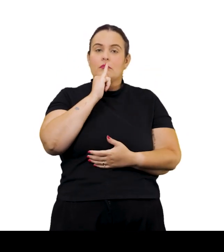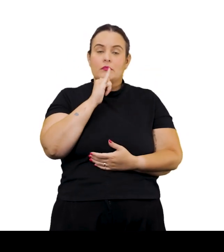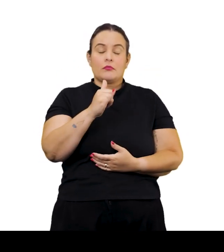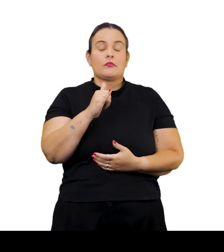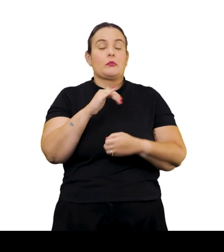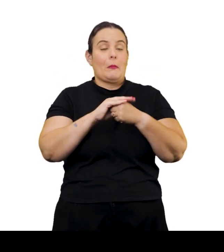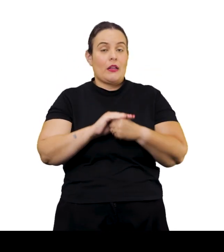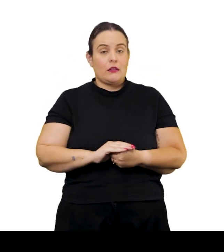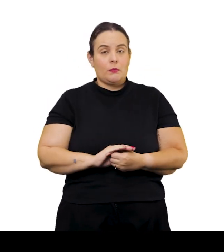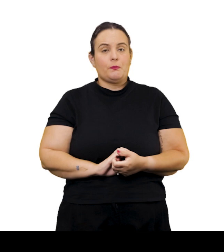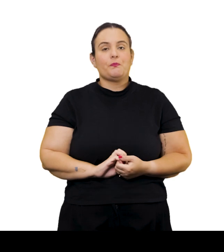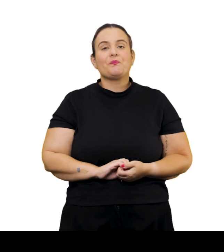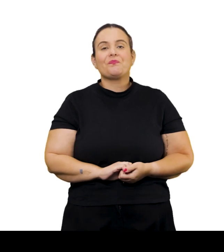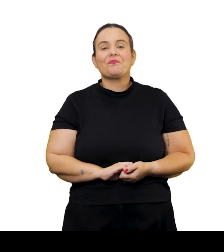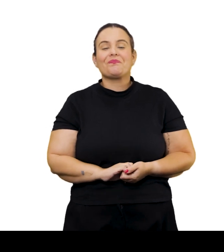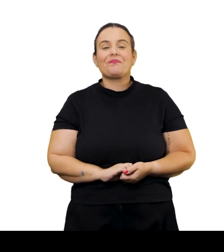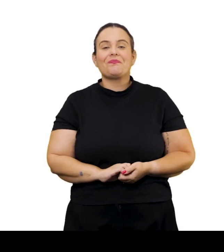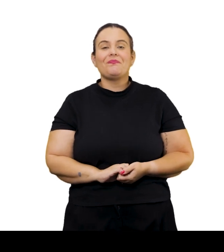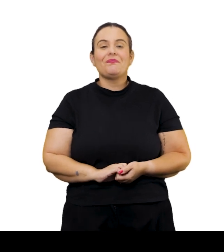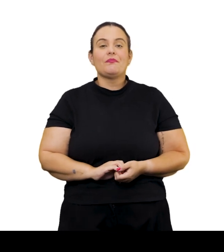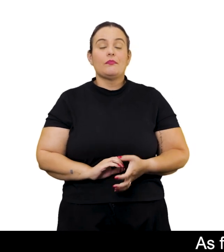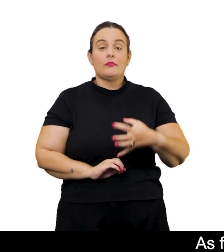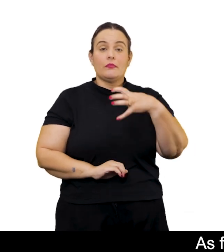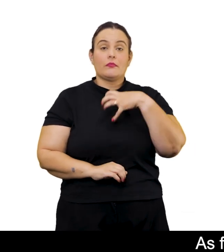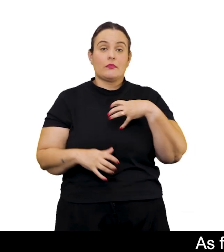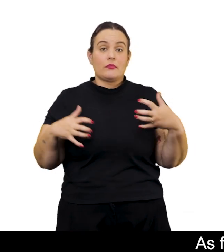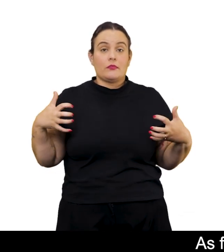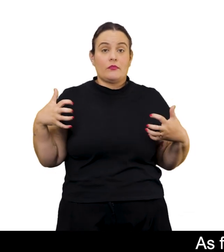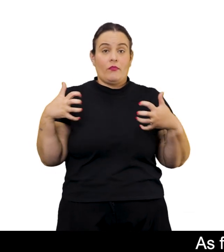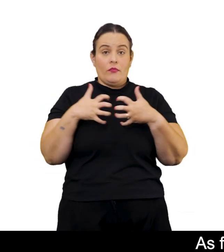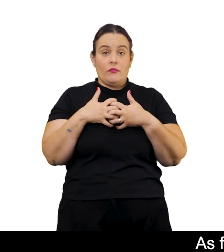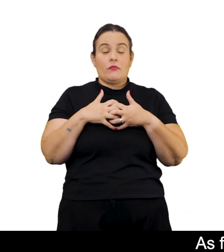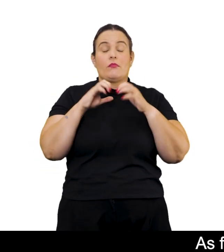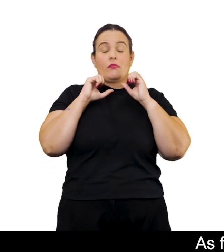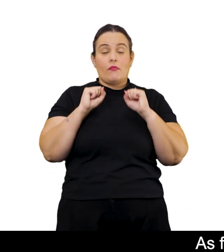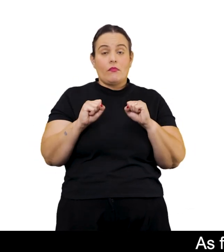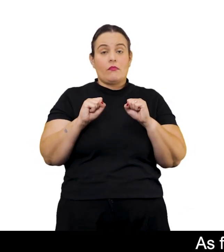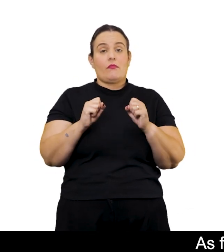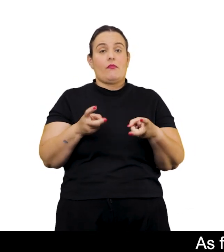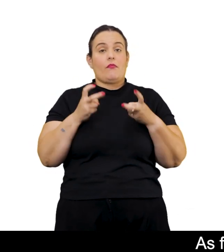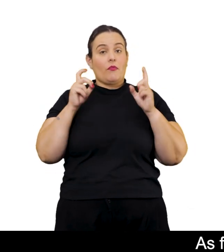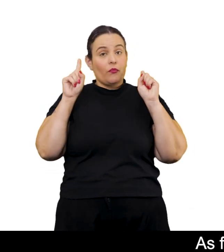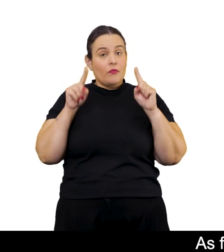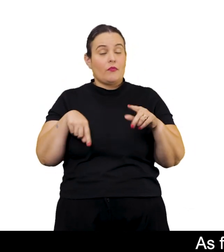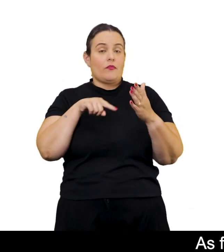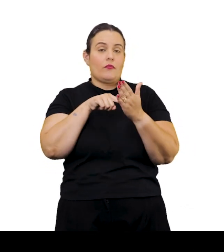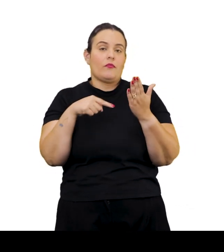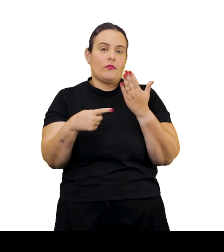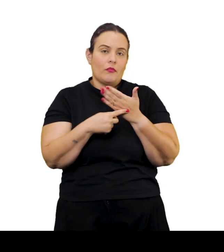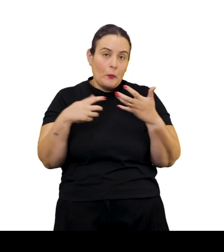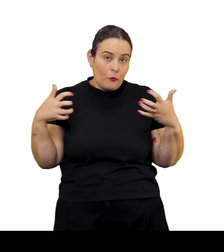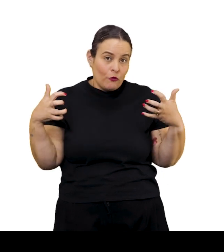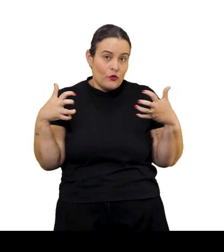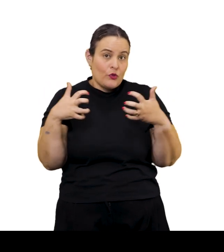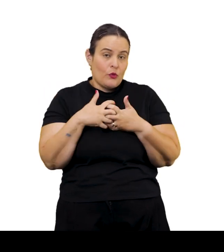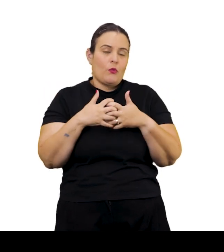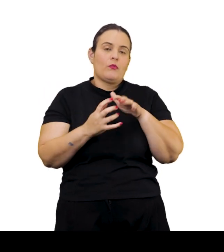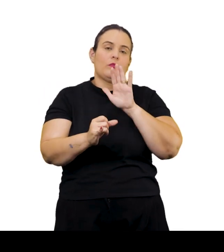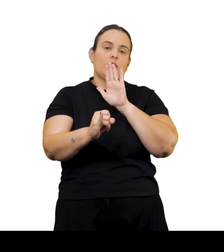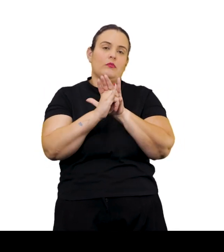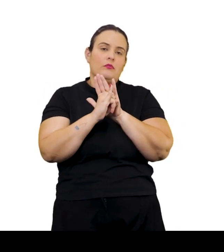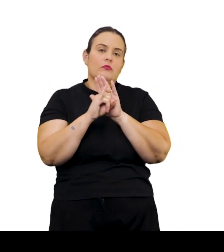opressão que frequentemente os envolvem. As formas interconectadas podem ser interpretadas como metáforas para a fusão